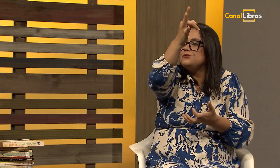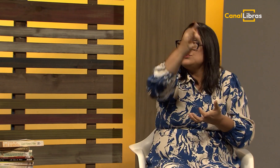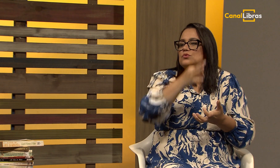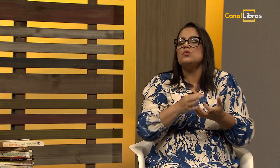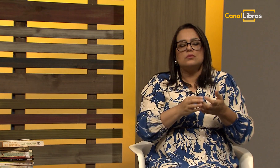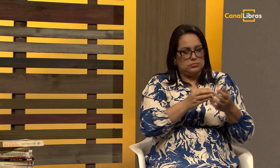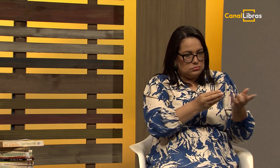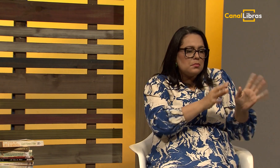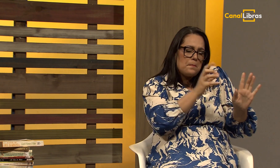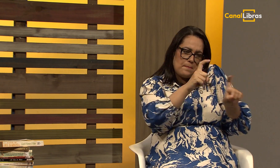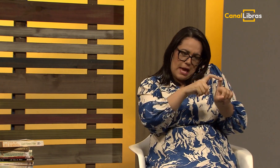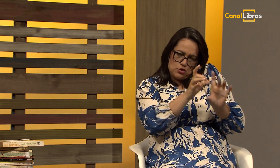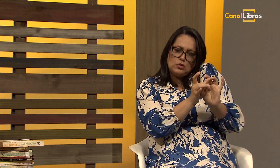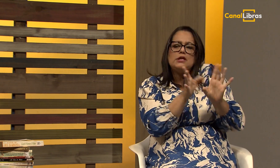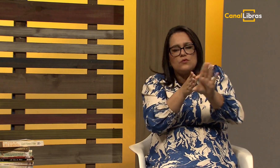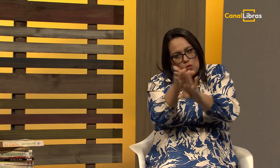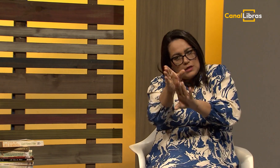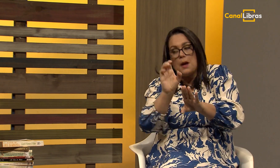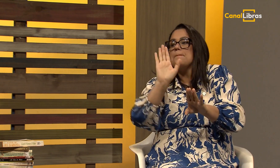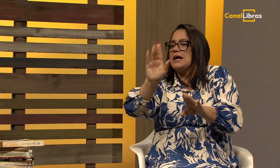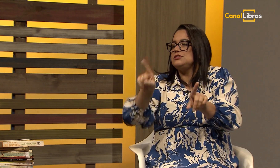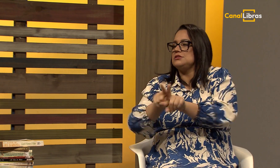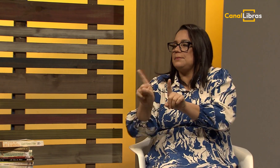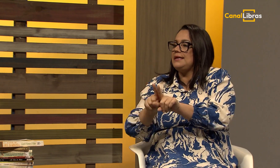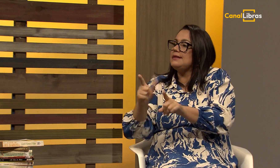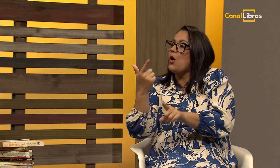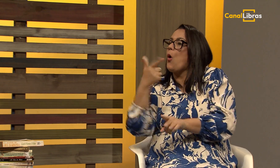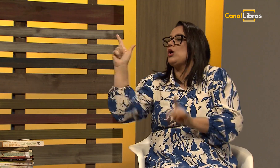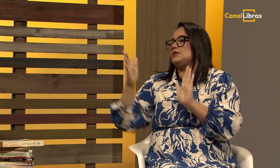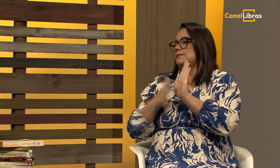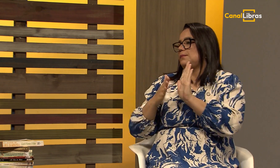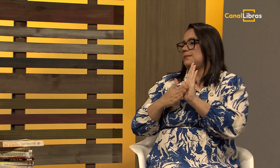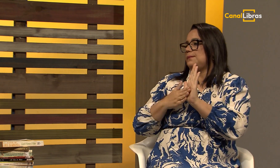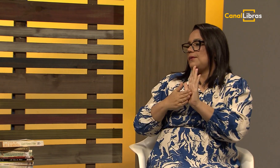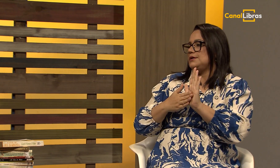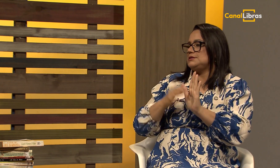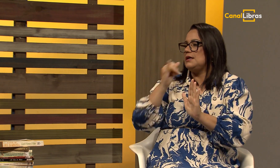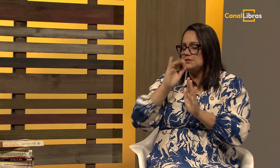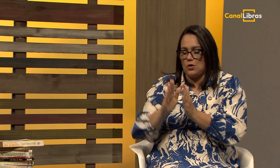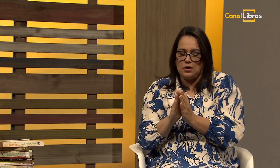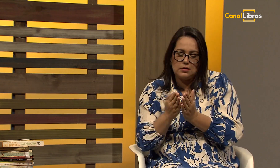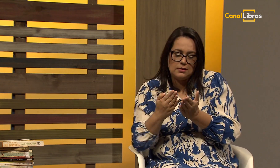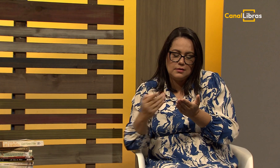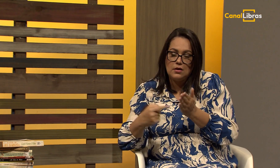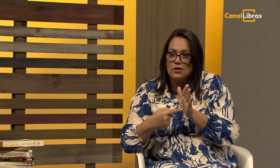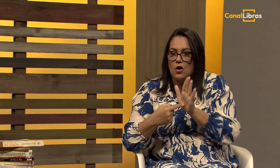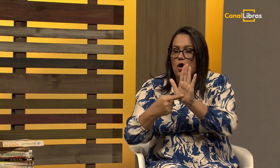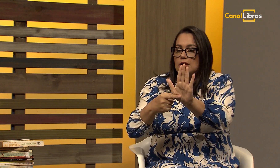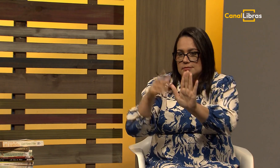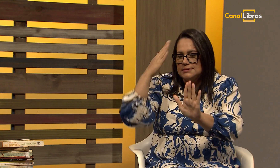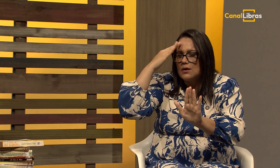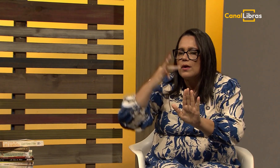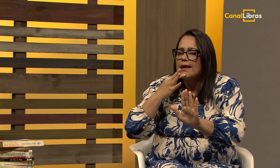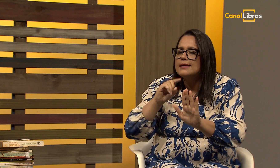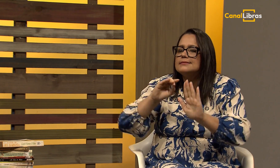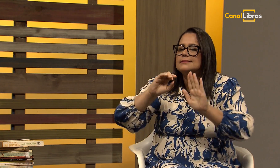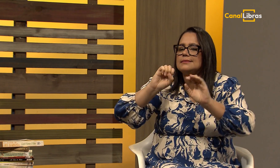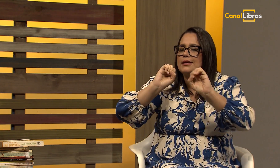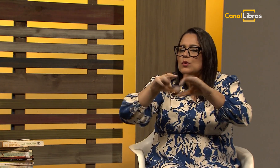aparelho auditivo, dentre outros. Nosso objetivo é, em breve, além dessas orientações por parte do médico, termos ferramentas para